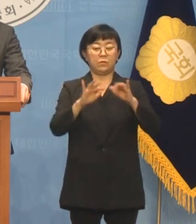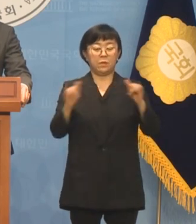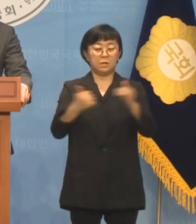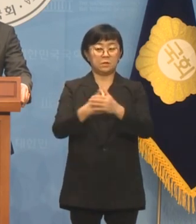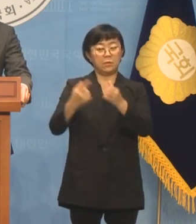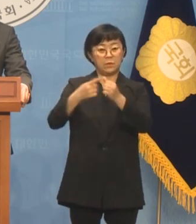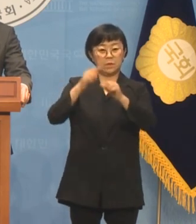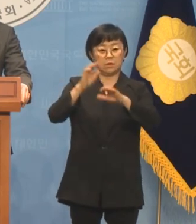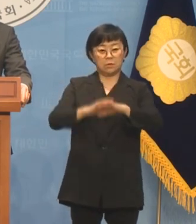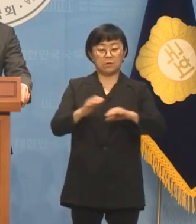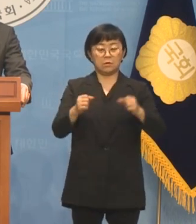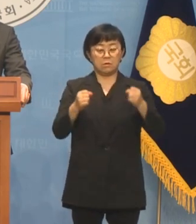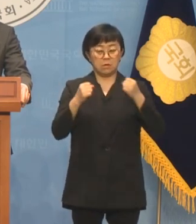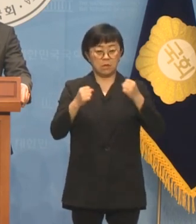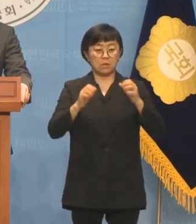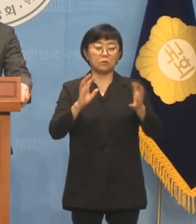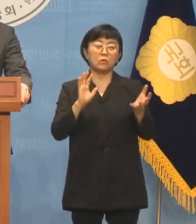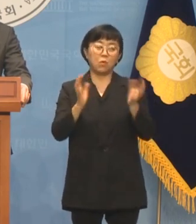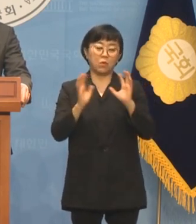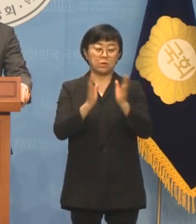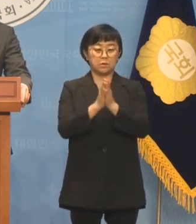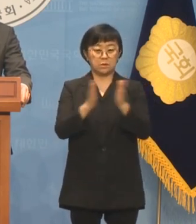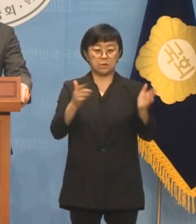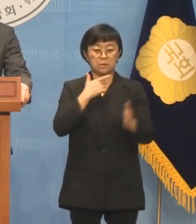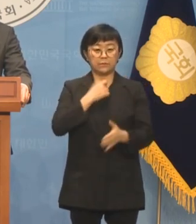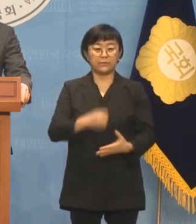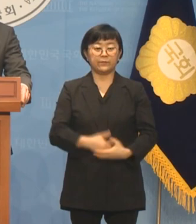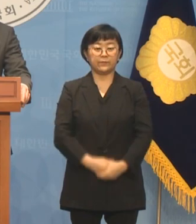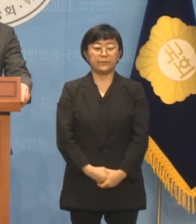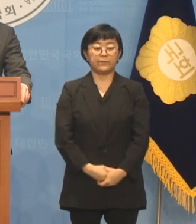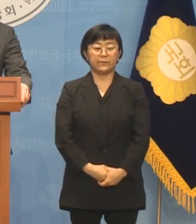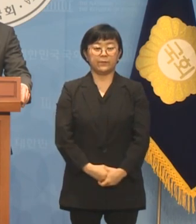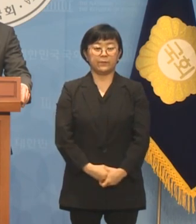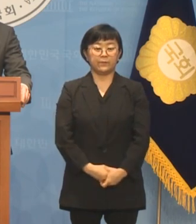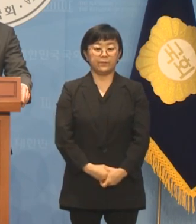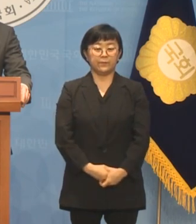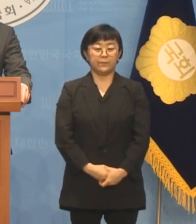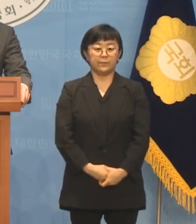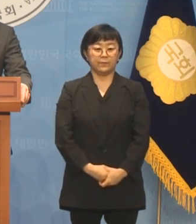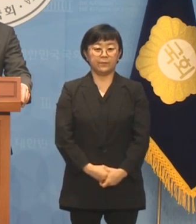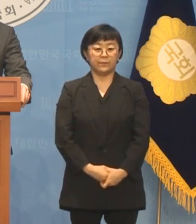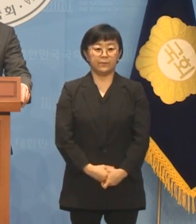둔 건강한 토론을 시작하기 바랍니다.